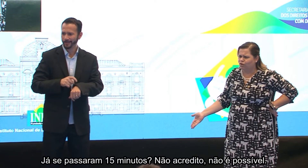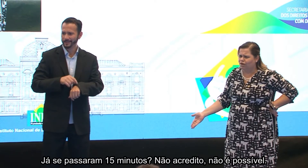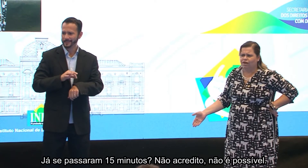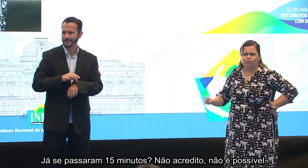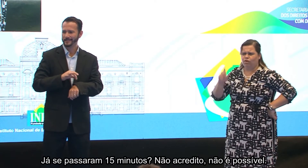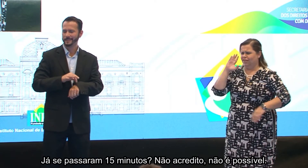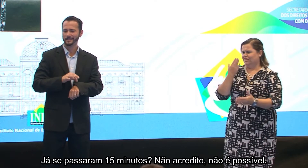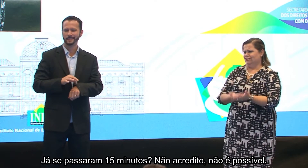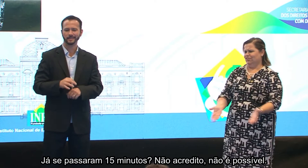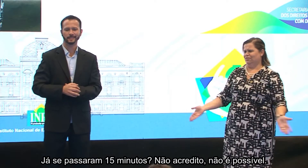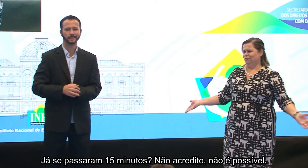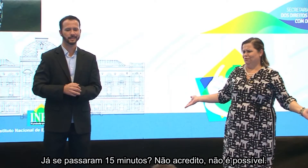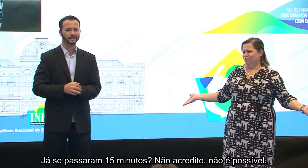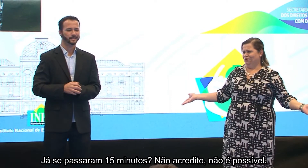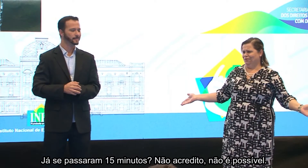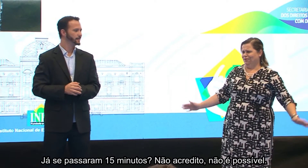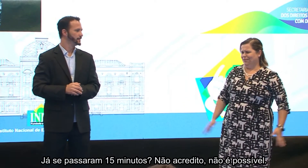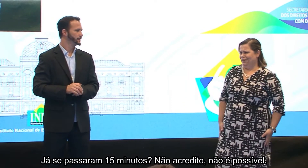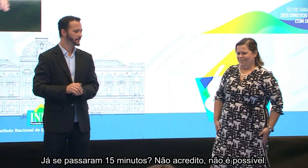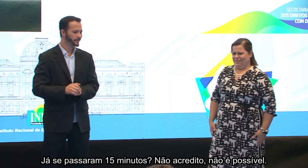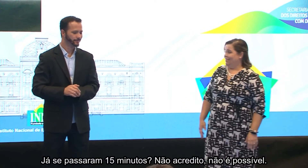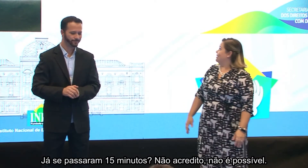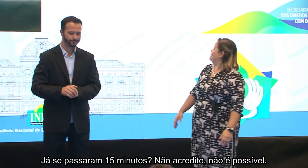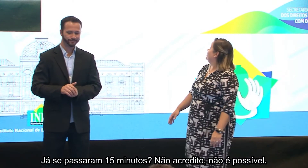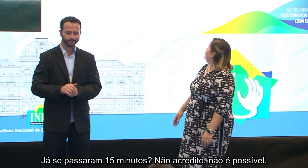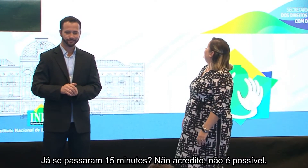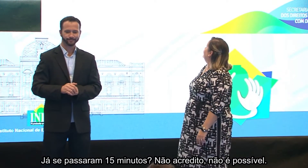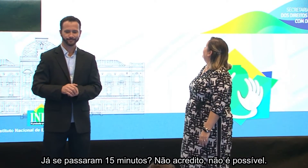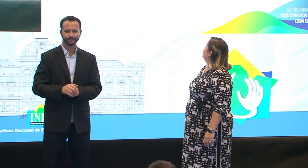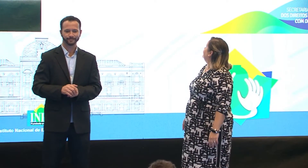Já se passaram 15 minutos? Eu não acredito, não é possível.